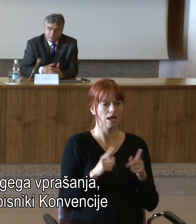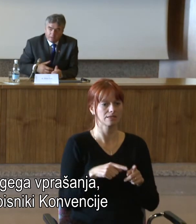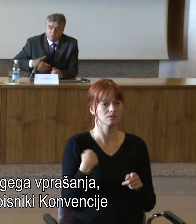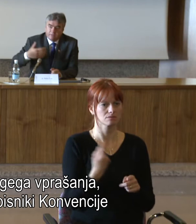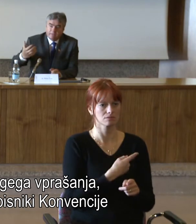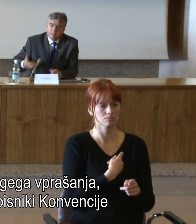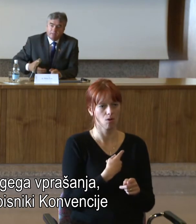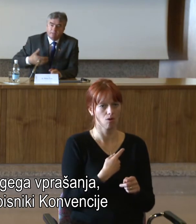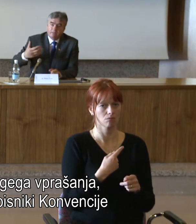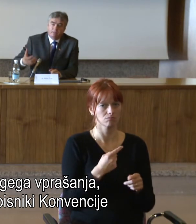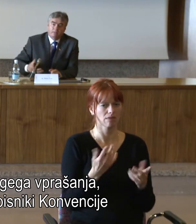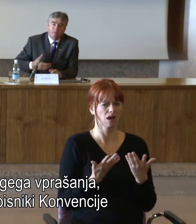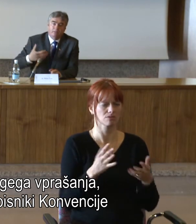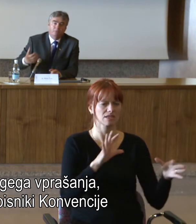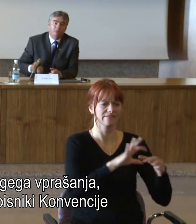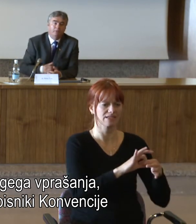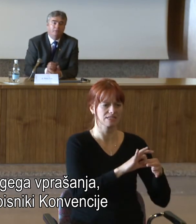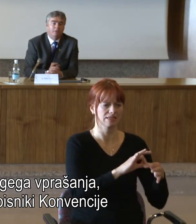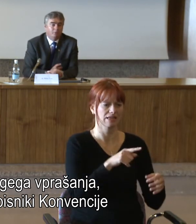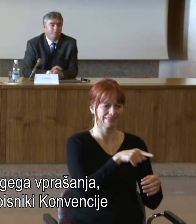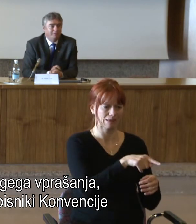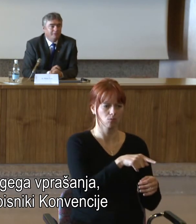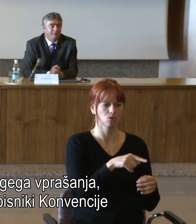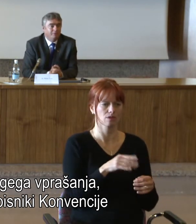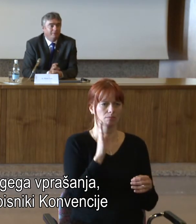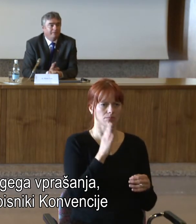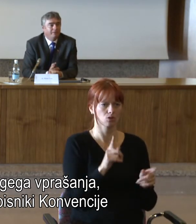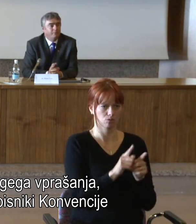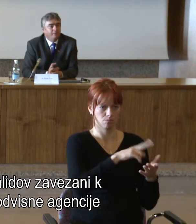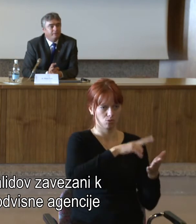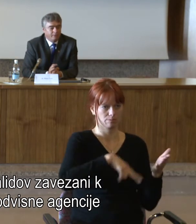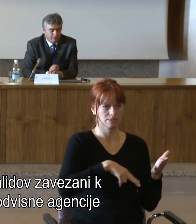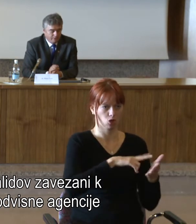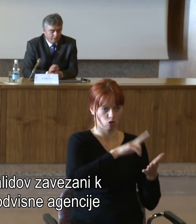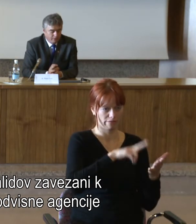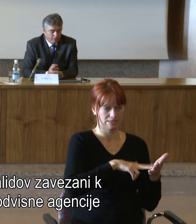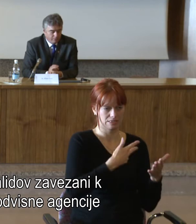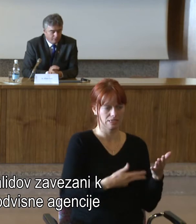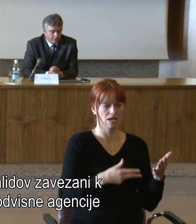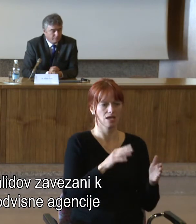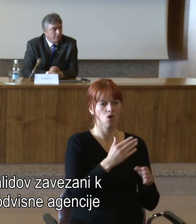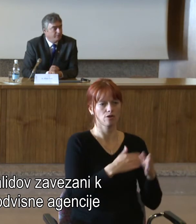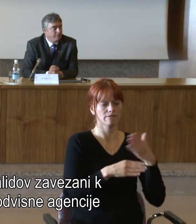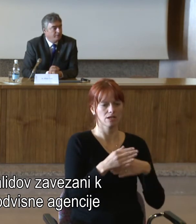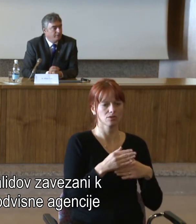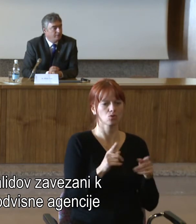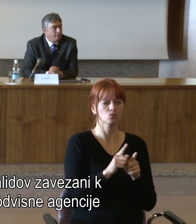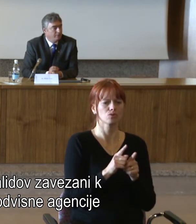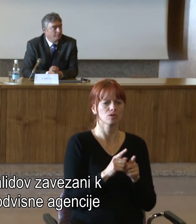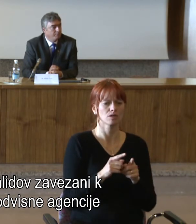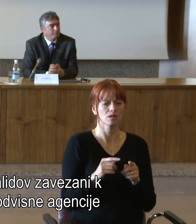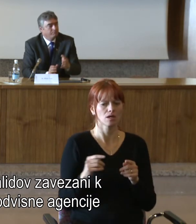smo nekako zavezani k temu, da bi kot podpisniki Konvencije o pravicah invalidov tudi k ustanovitvi